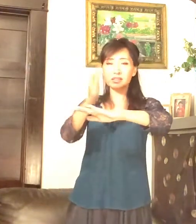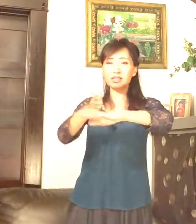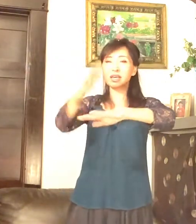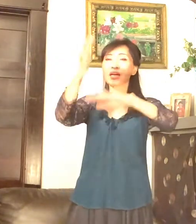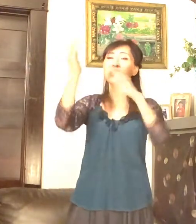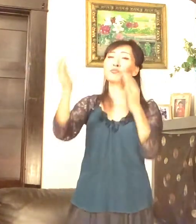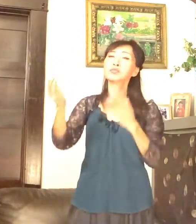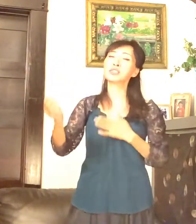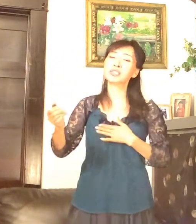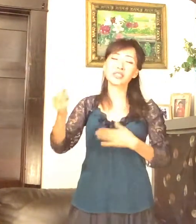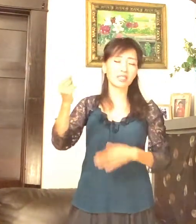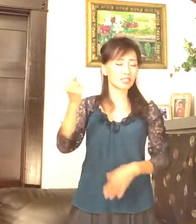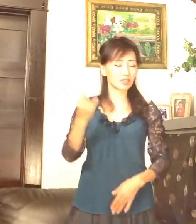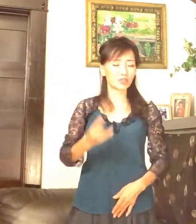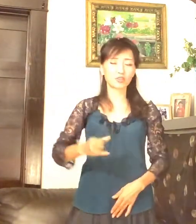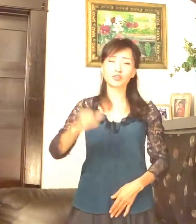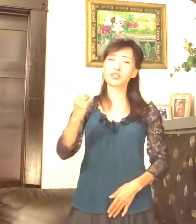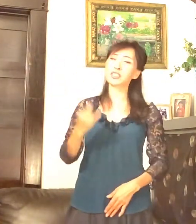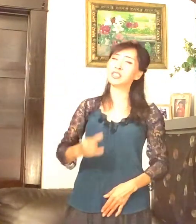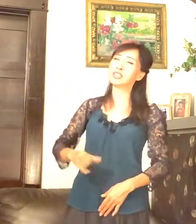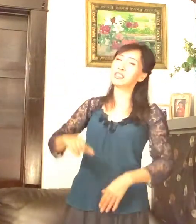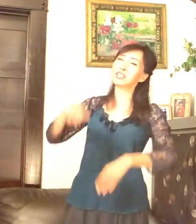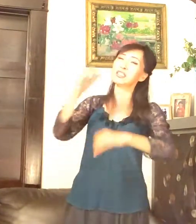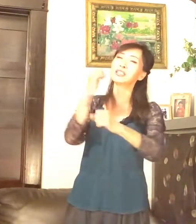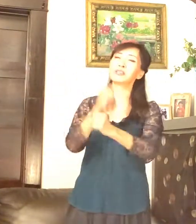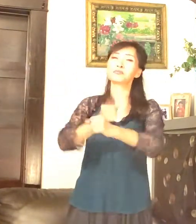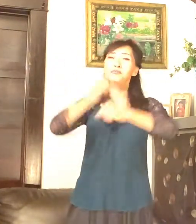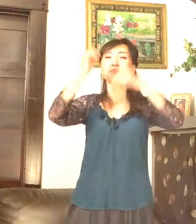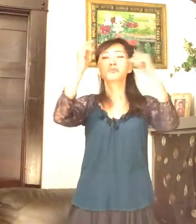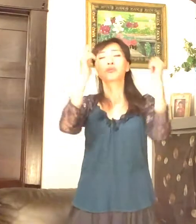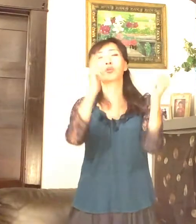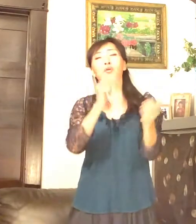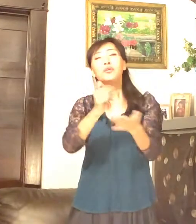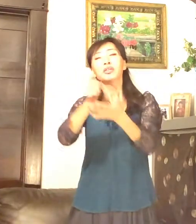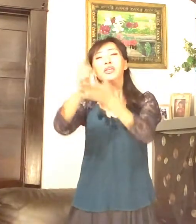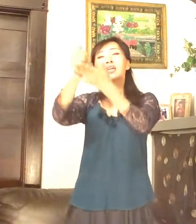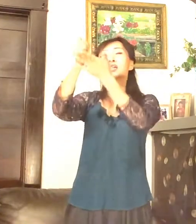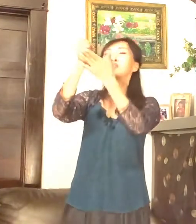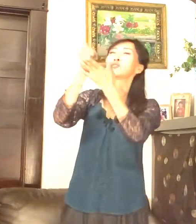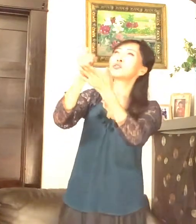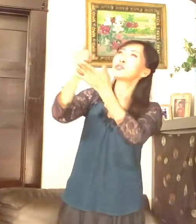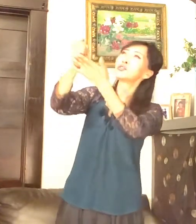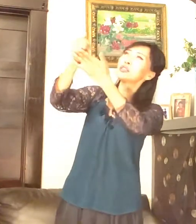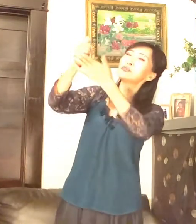삼으신 주님 오 예수님